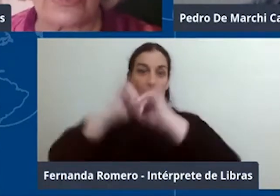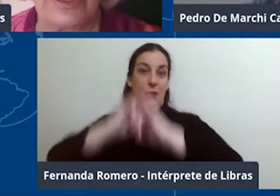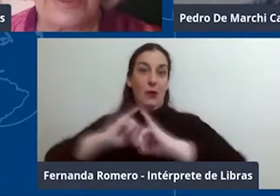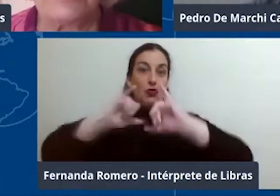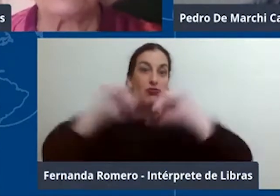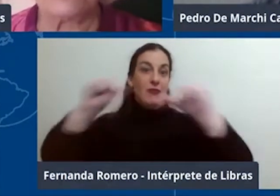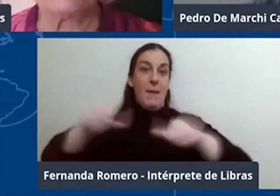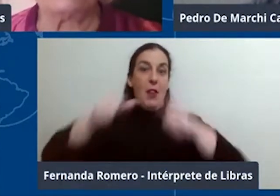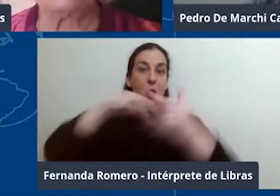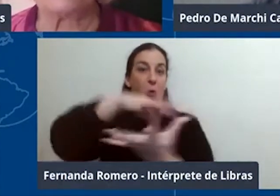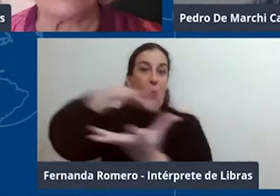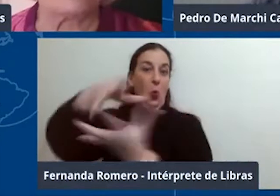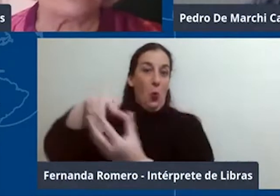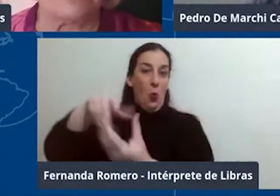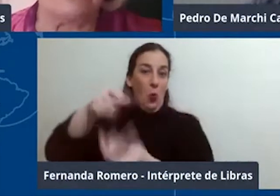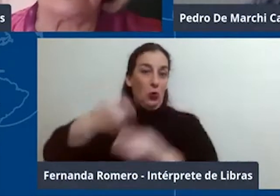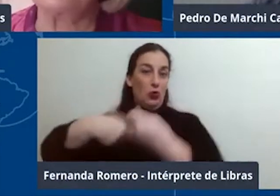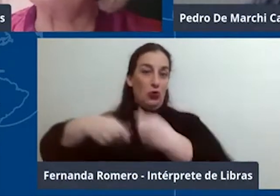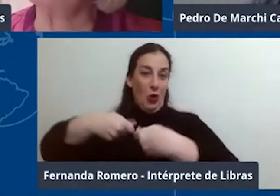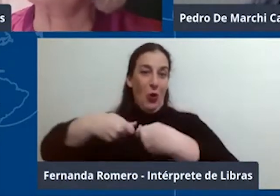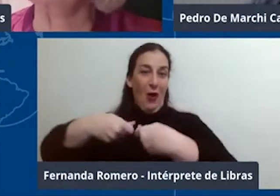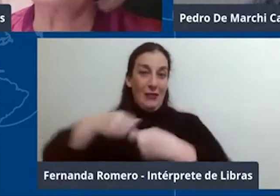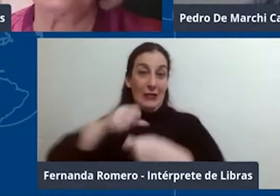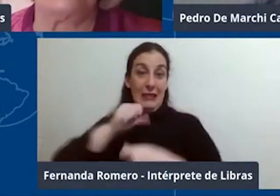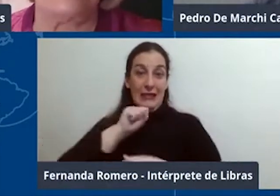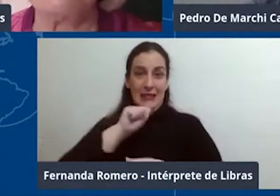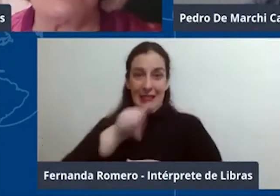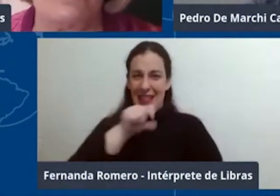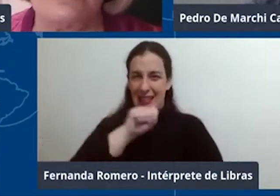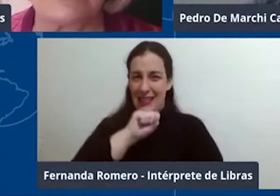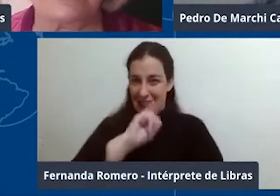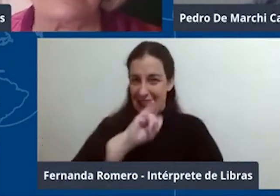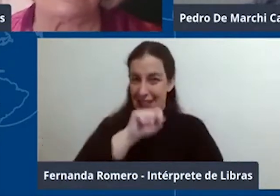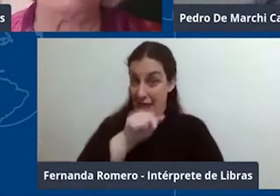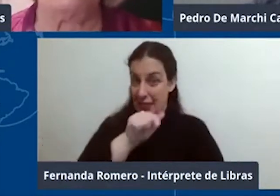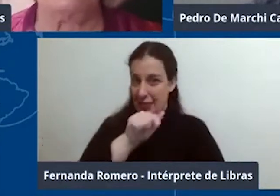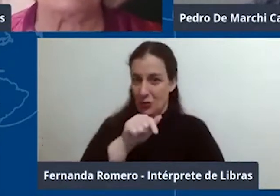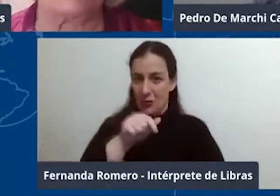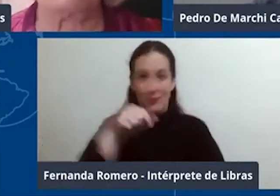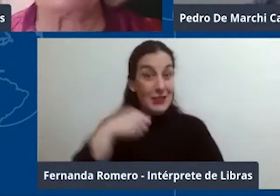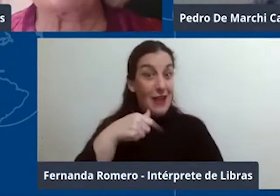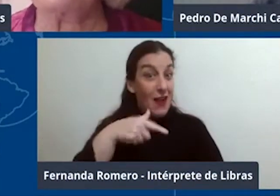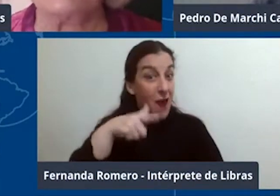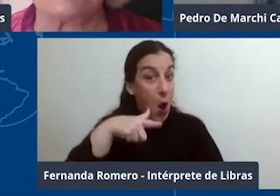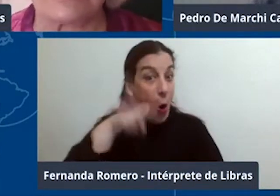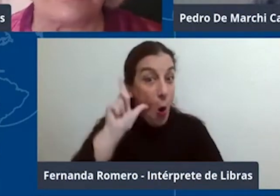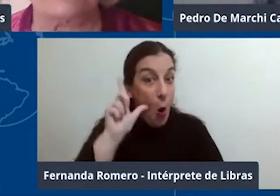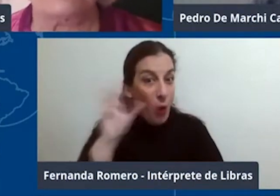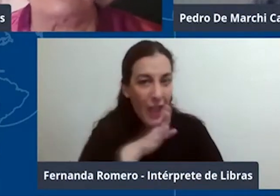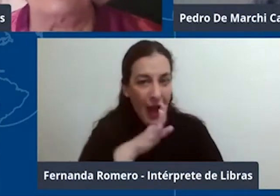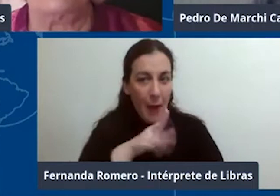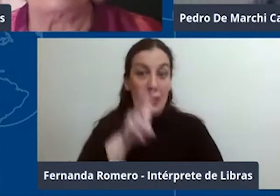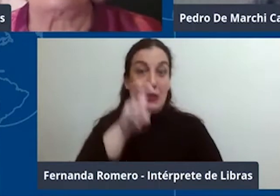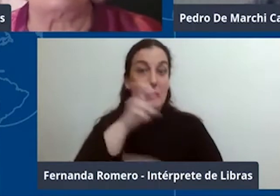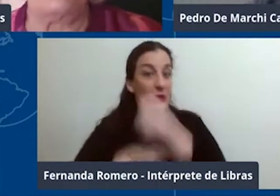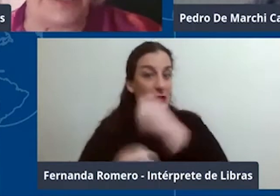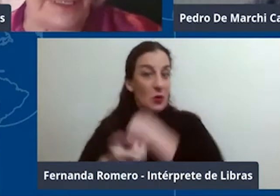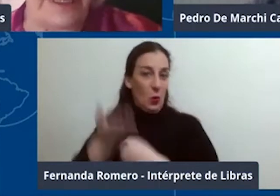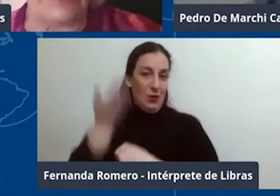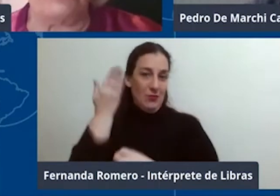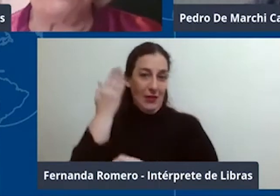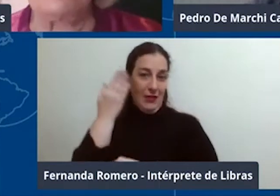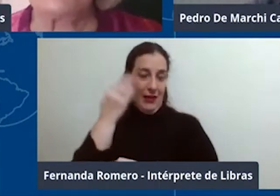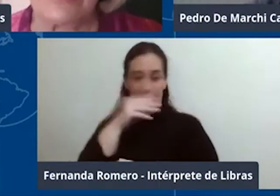que isto. Se essa iniciativa, eu diria assim, era para ontem, era para 5 anos atrás.